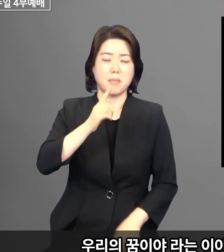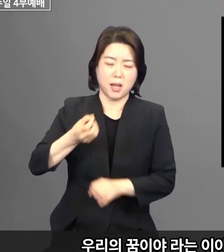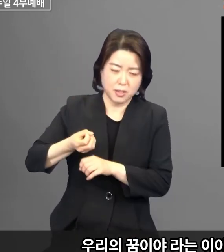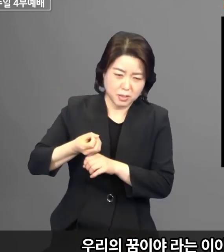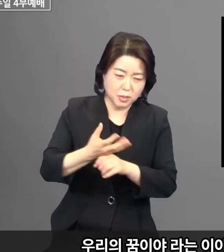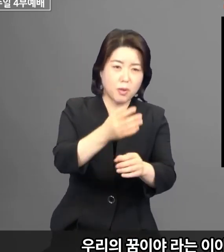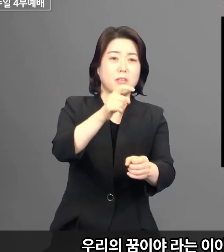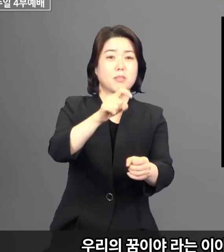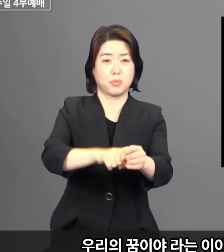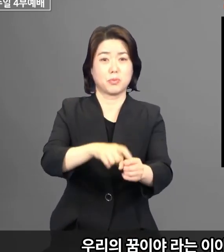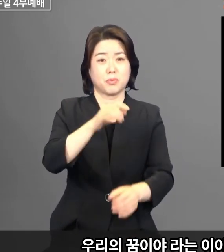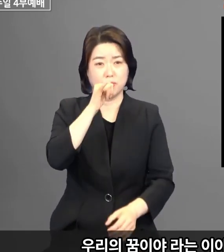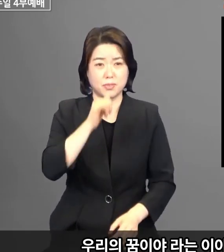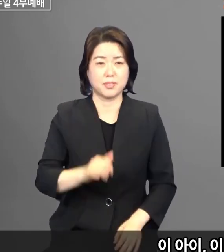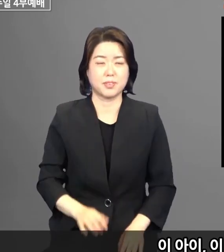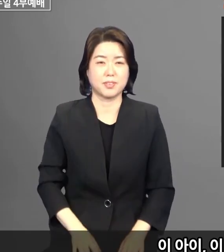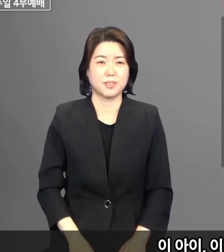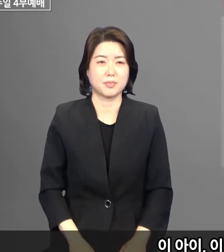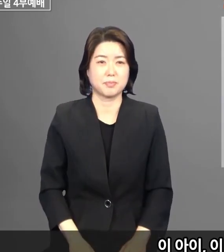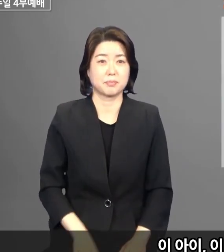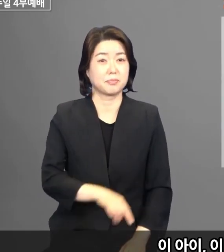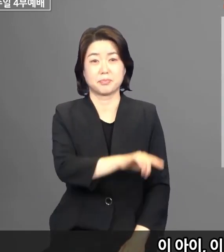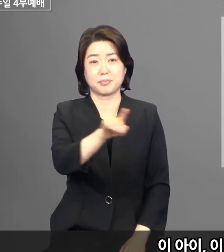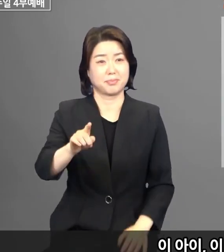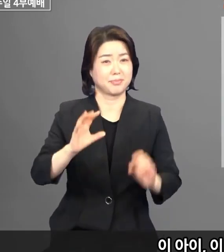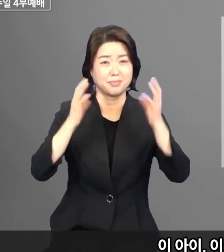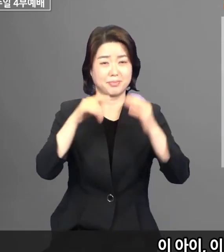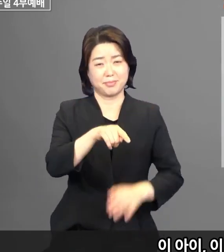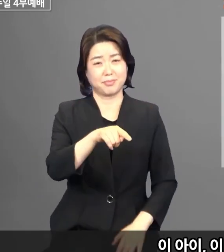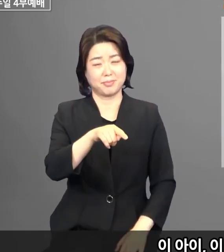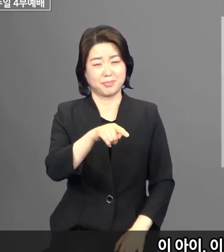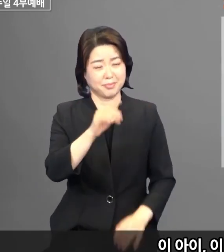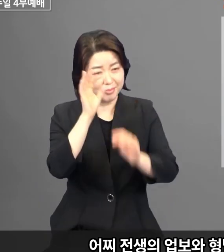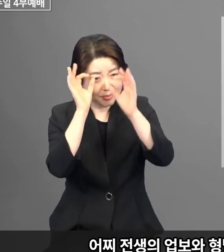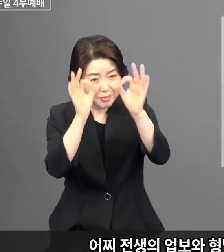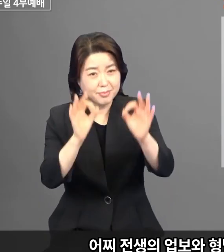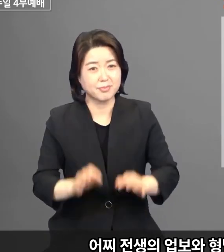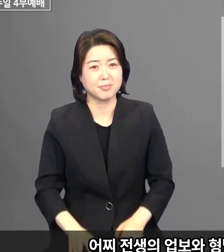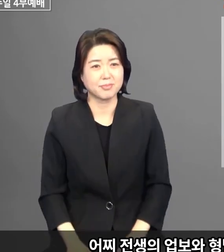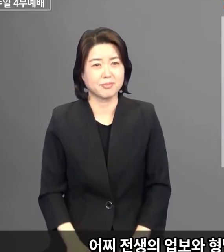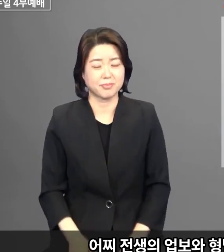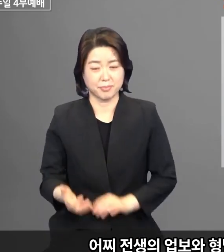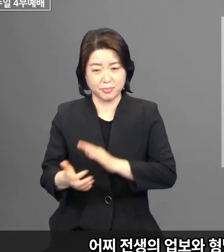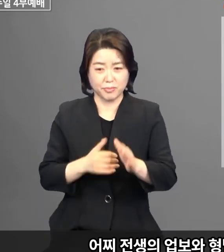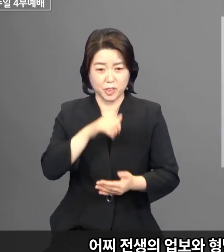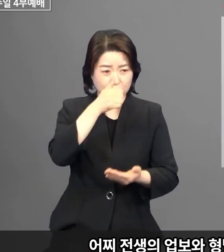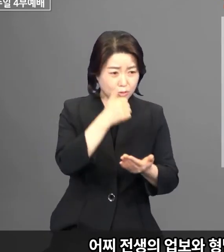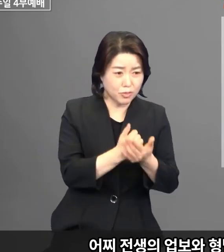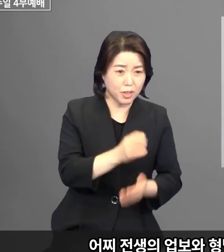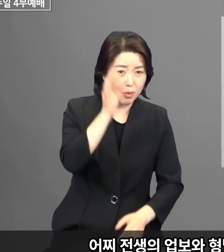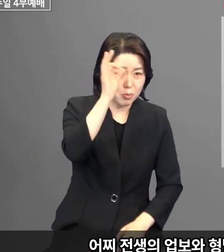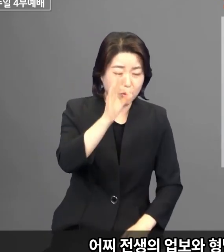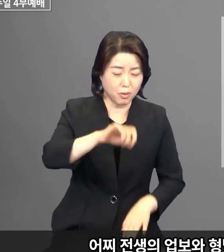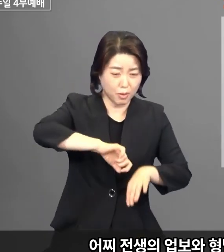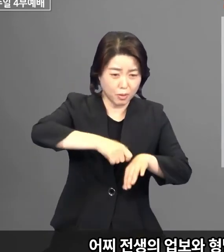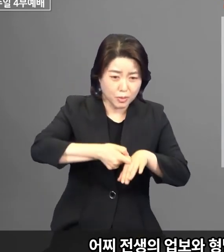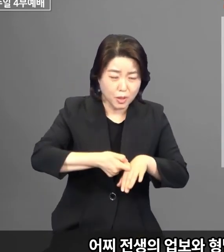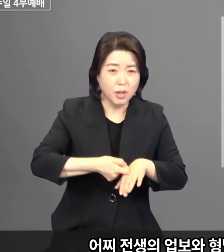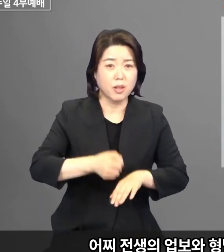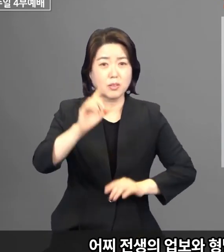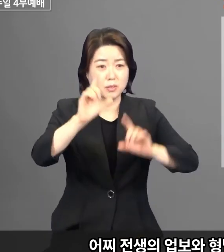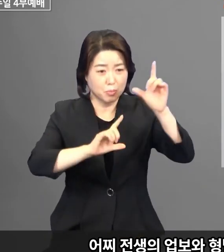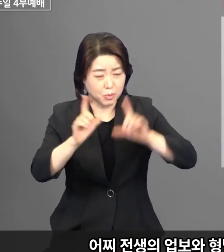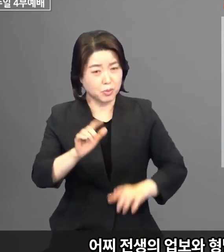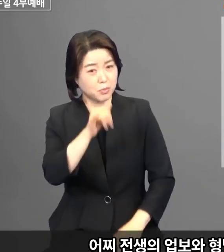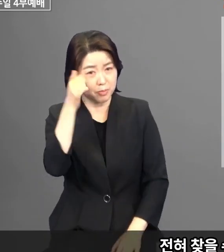전하기 위함입니다. 이 아이에게서 어찌 전생의 업보와 형벌의 그